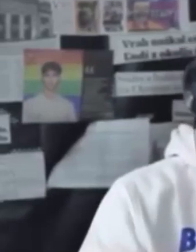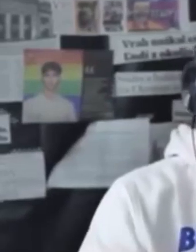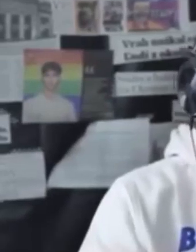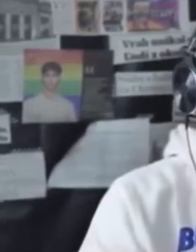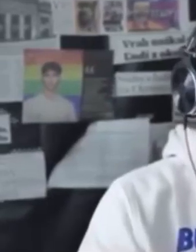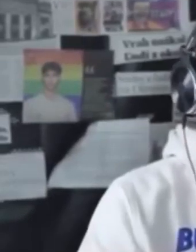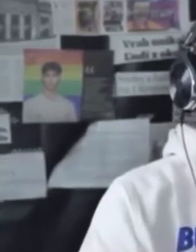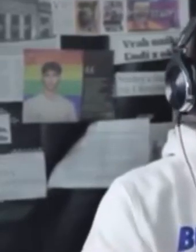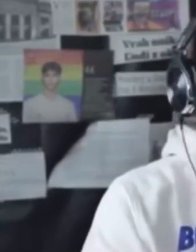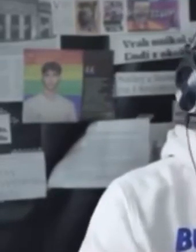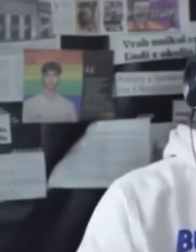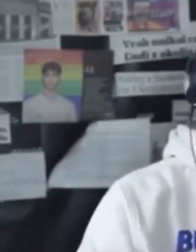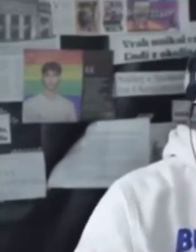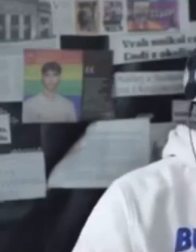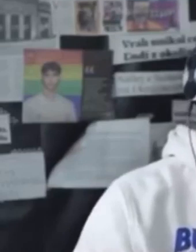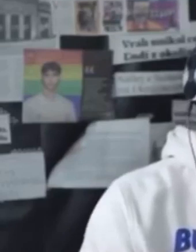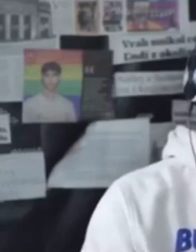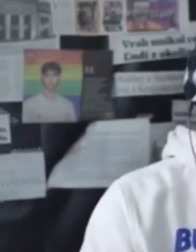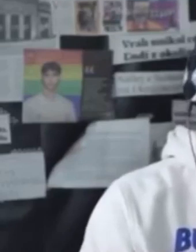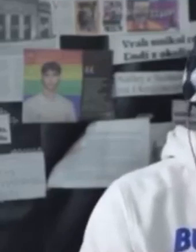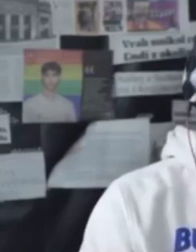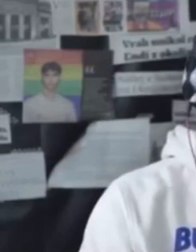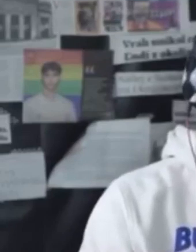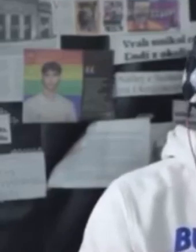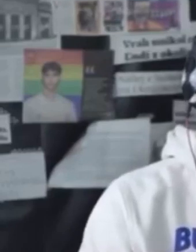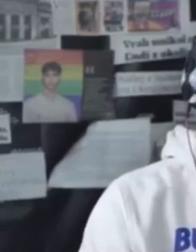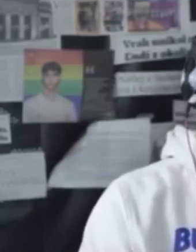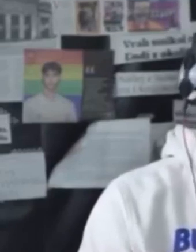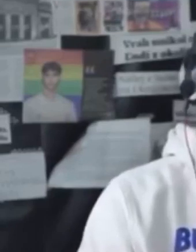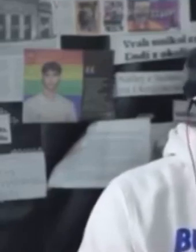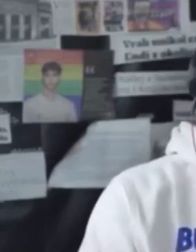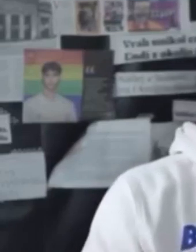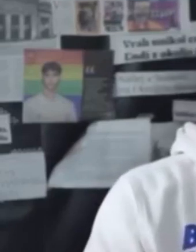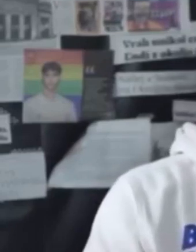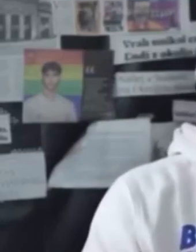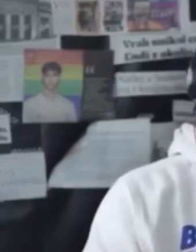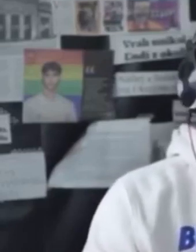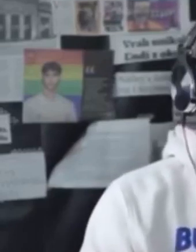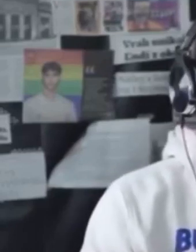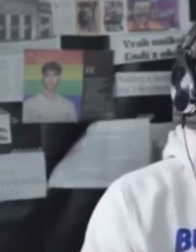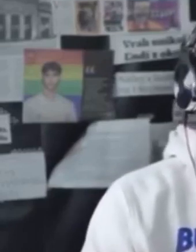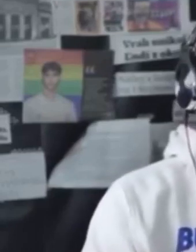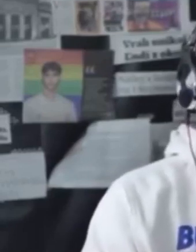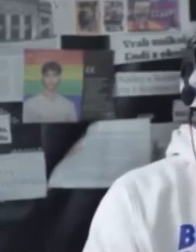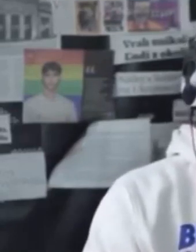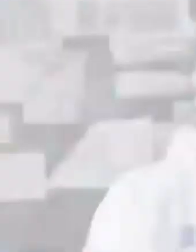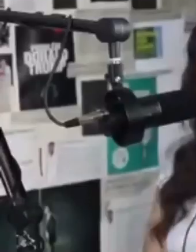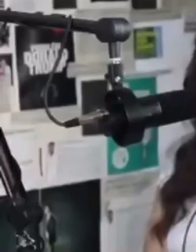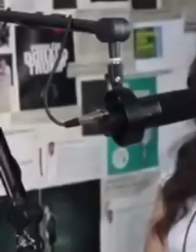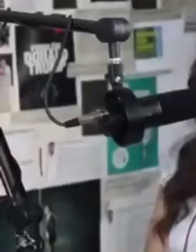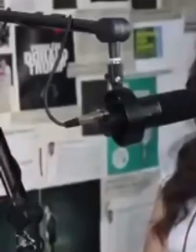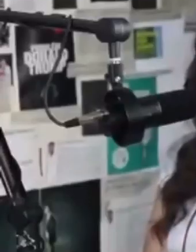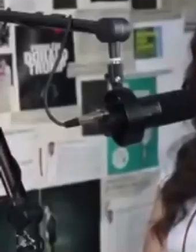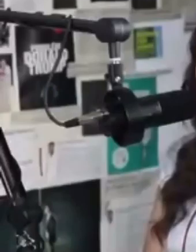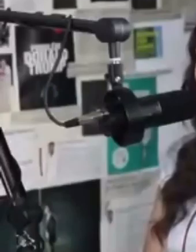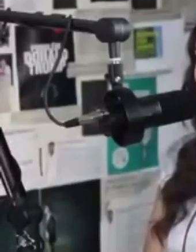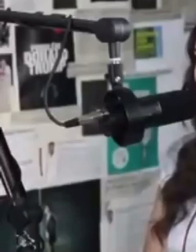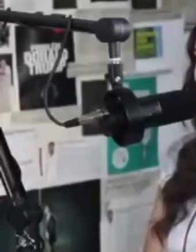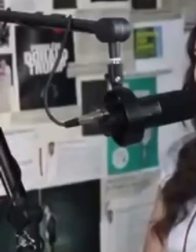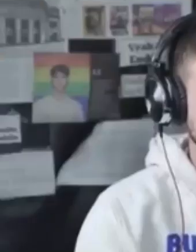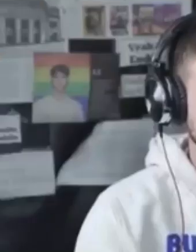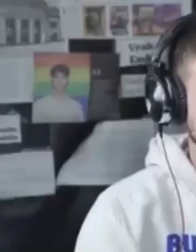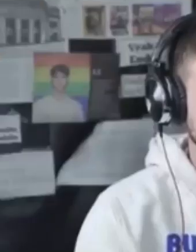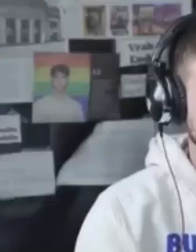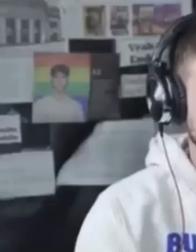vznikalo Progresívne Slovensko, vtedy ešte ako občianske združenie. A ja som si tak povedal, že to je taká dobrá partia ľudí. Nebal si sa tej